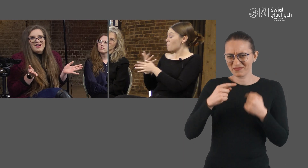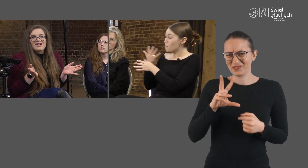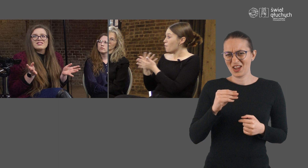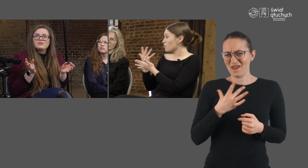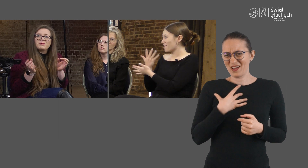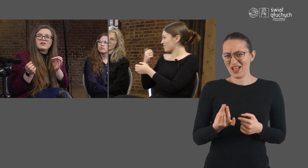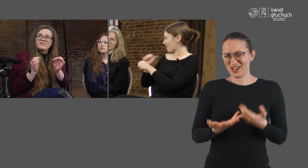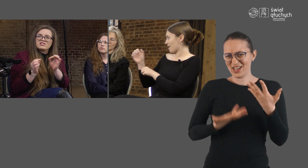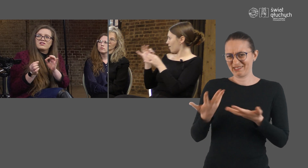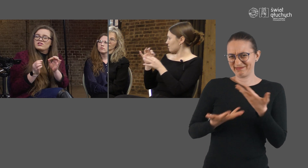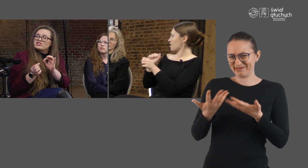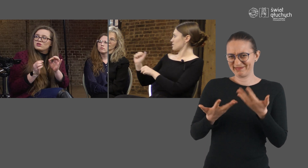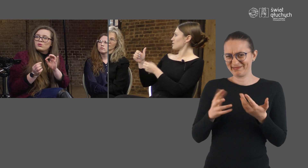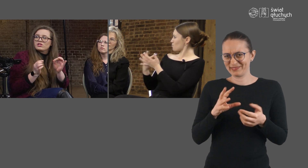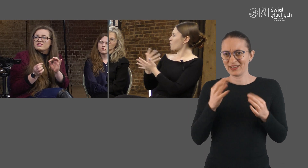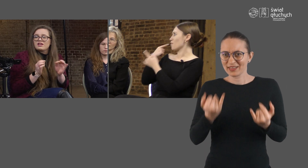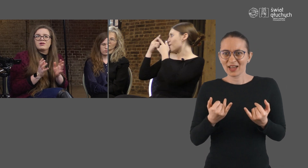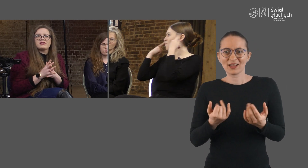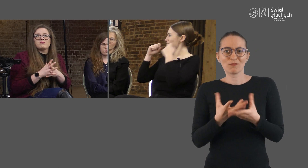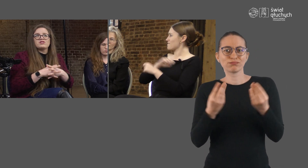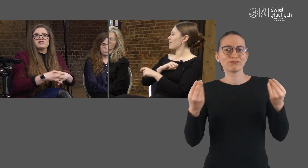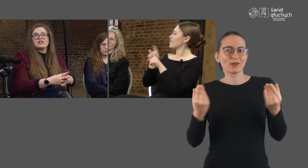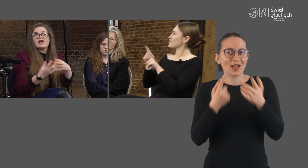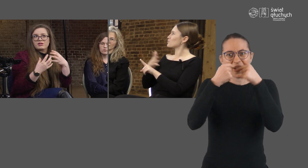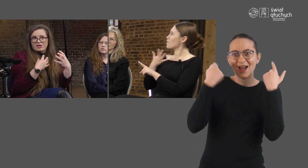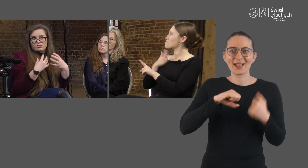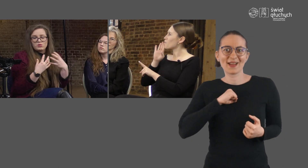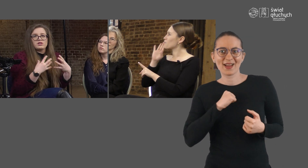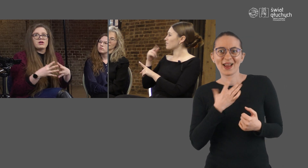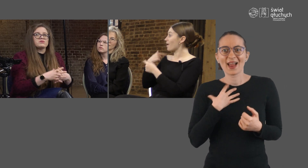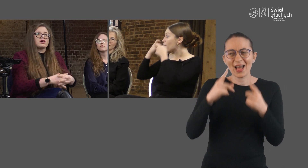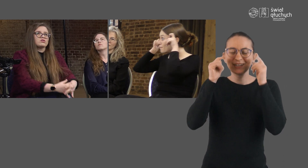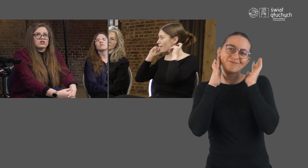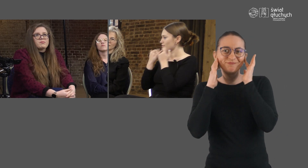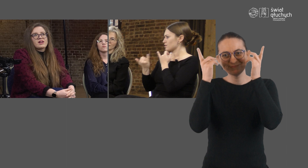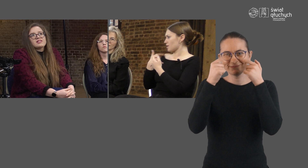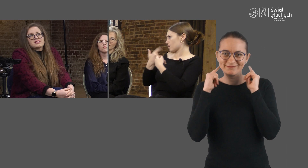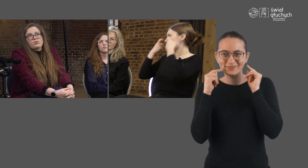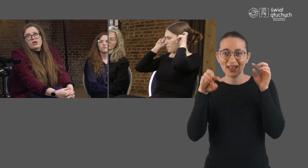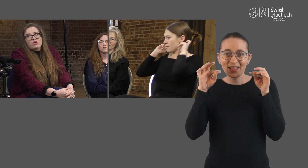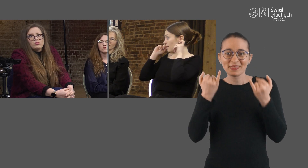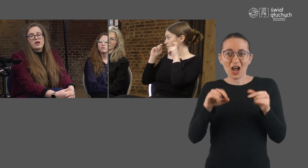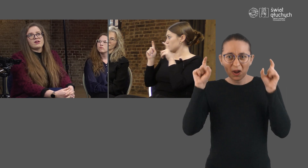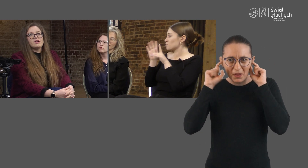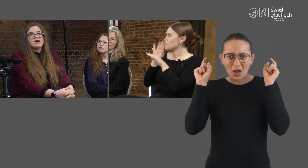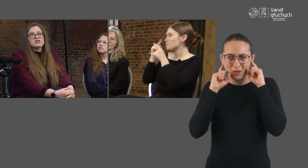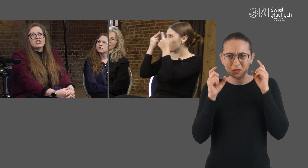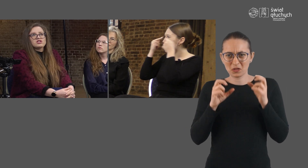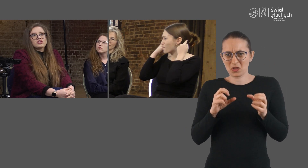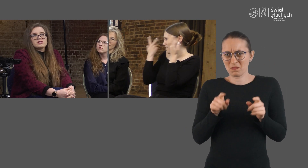modne. Ale ja mam takie wrażenie właśnie, że to było też z aparatami, że ja takie poczucie miałam, że jak noszę aparaty, tak samo jak